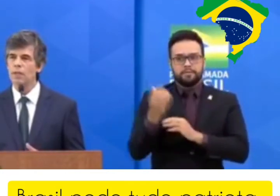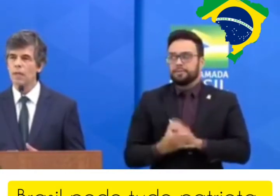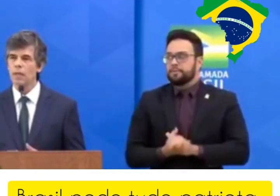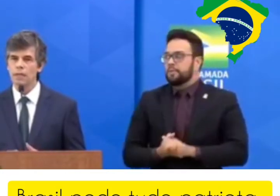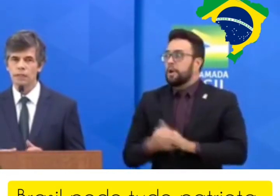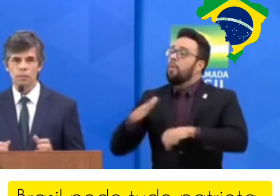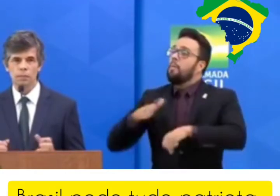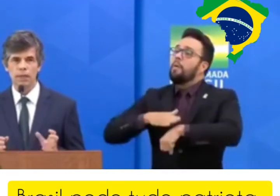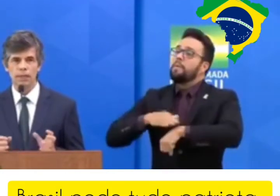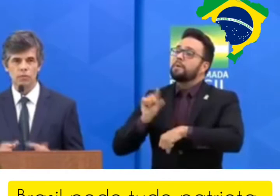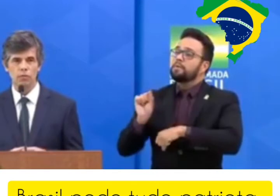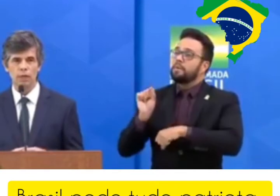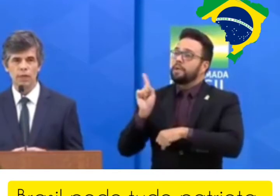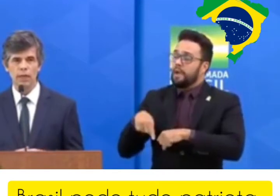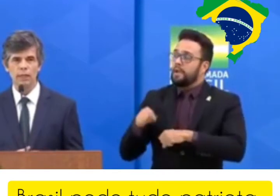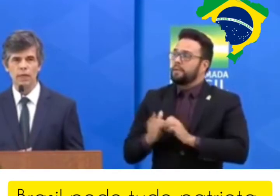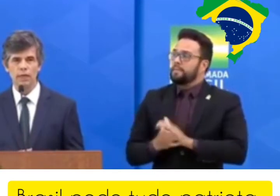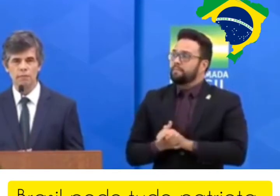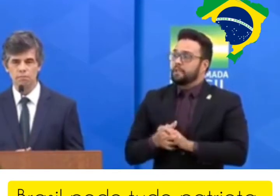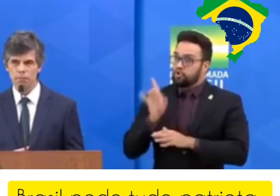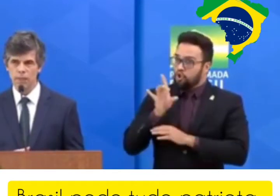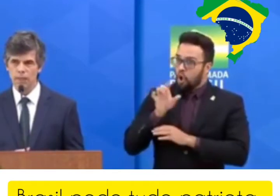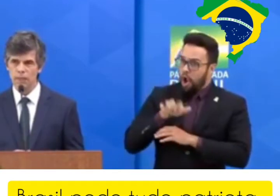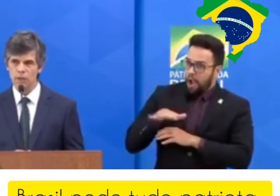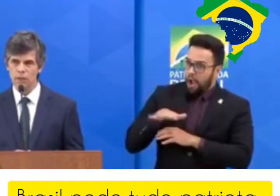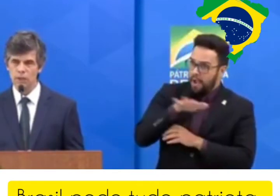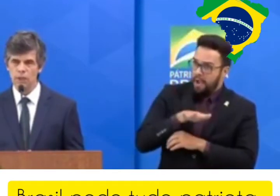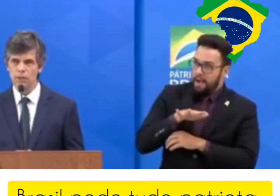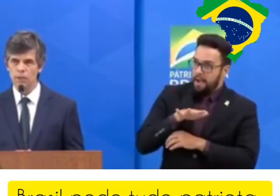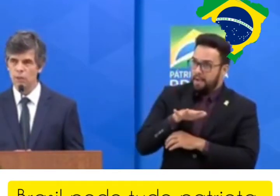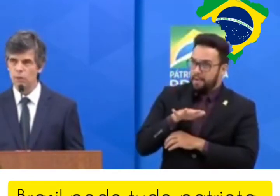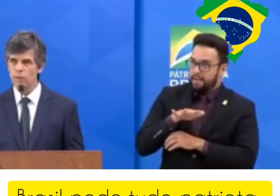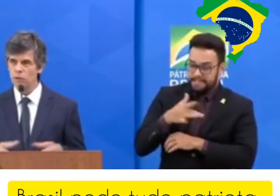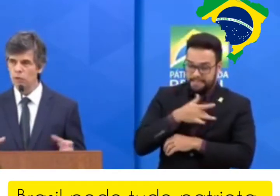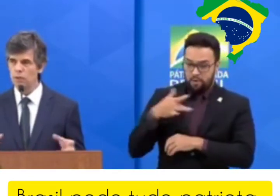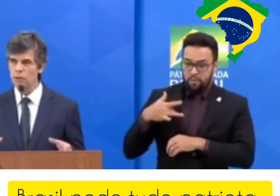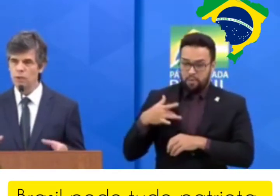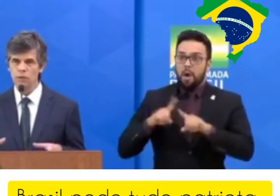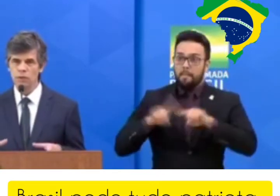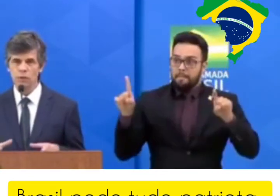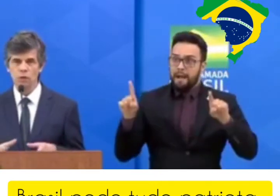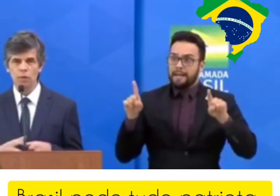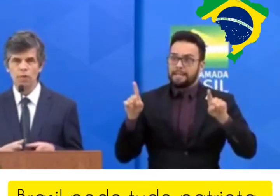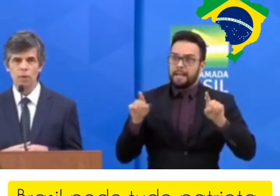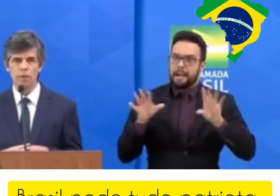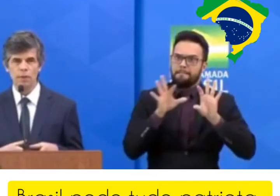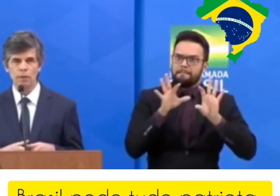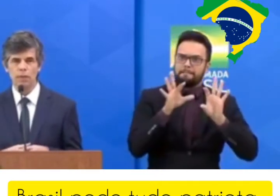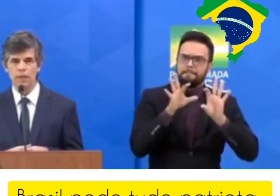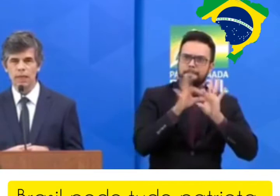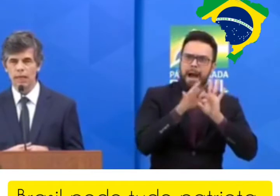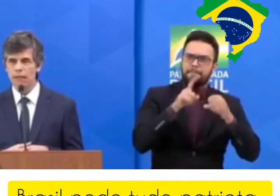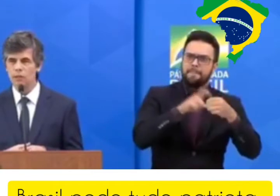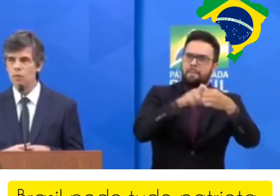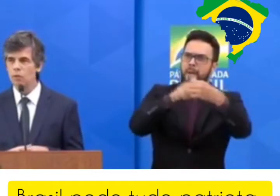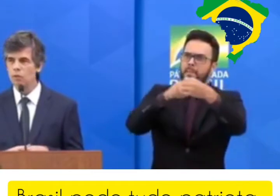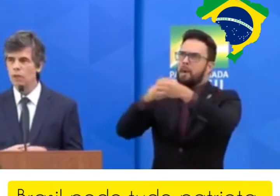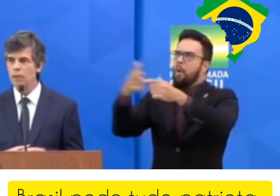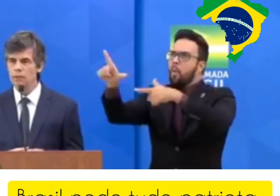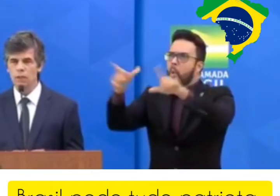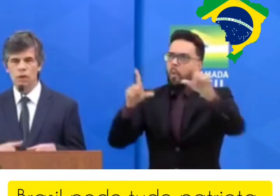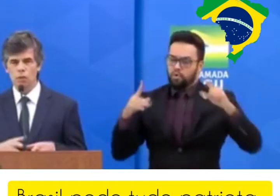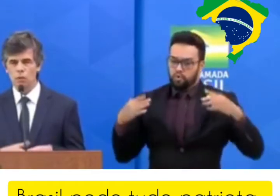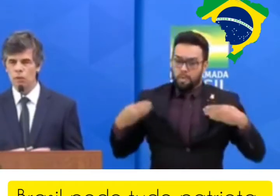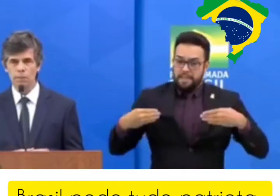momento é a gente pegar, não só na área do Ministério da Saúde, mas outros ministérios que de alguma forma têm uma relação